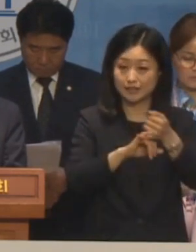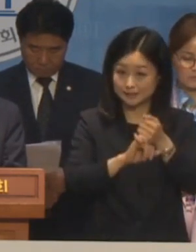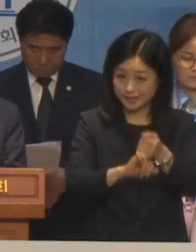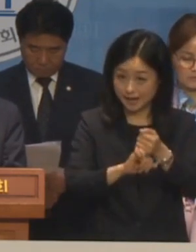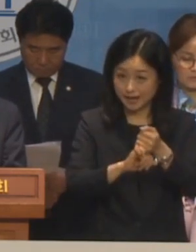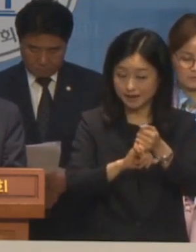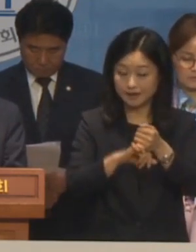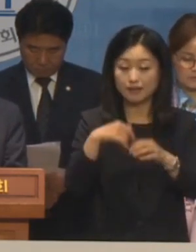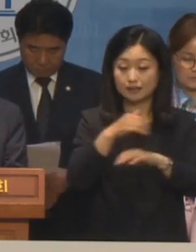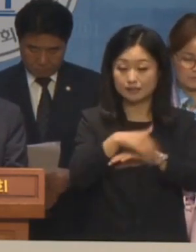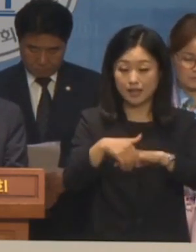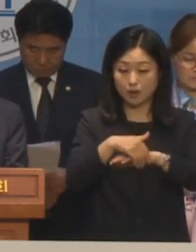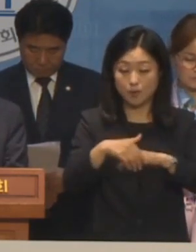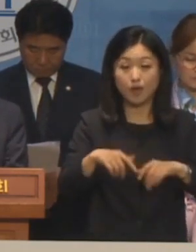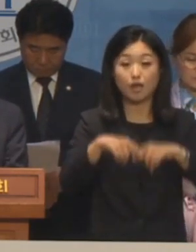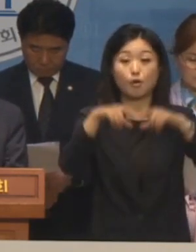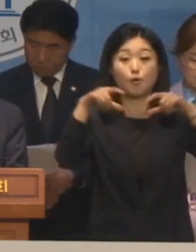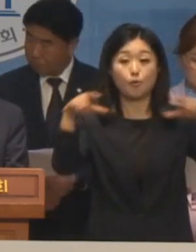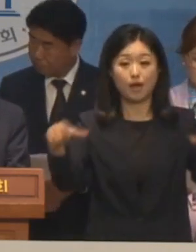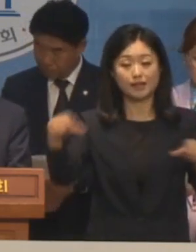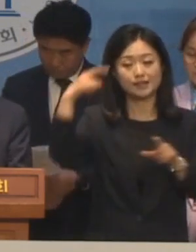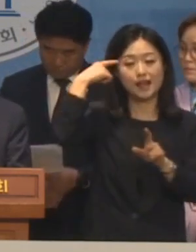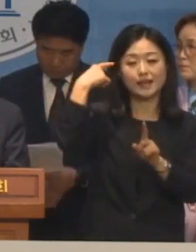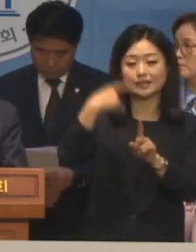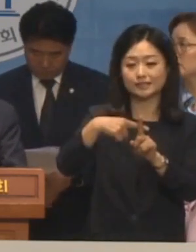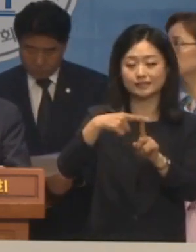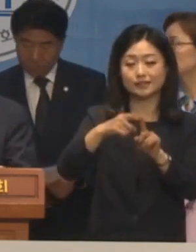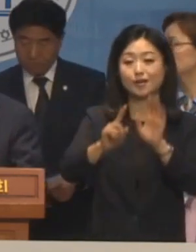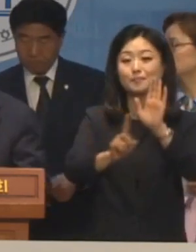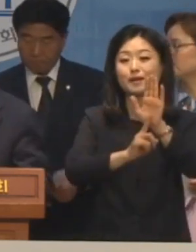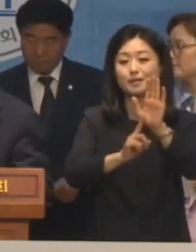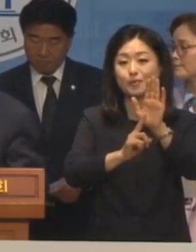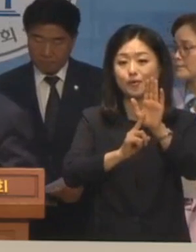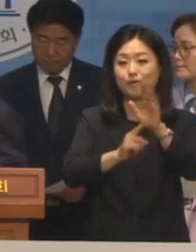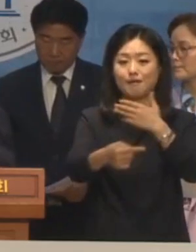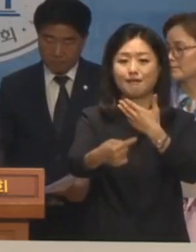교육 정책 확산에 긍정적인 신호를 보내왔다.